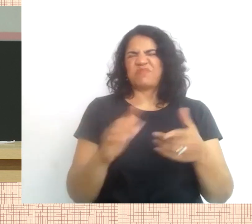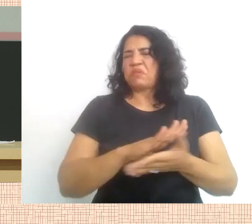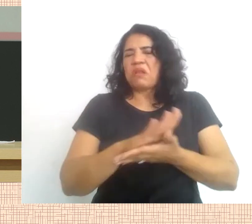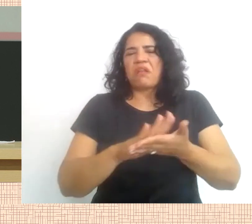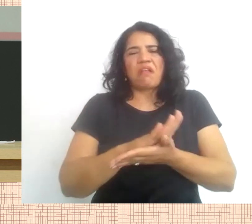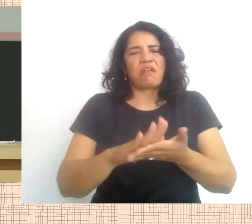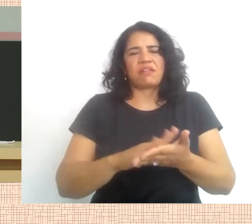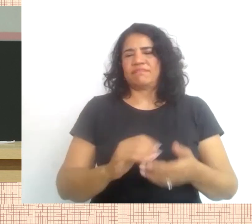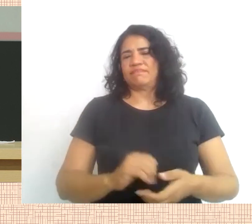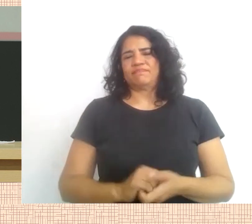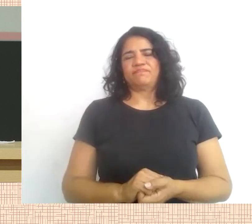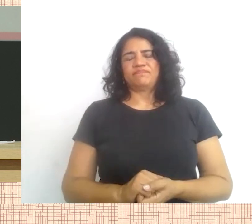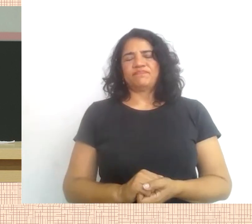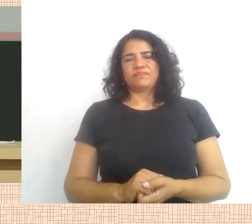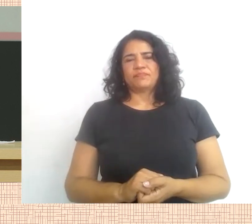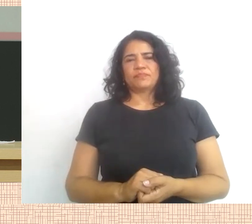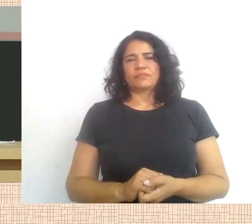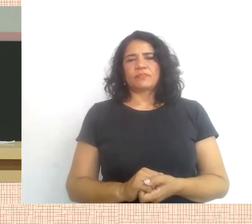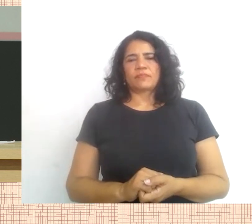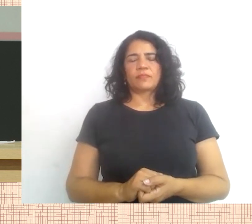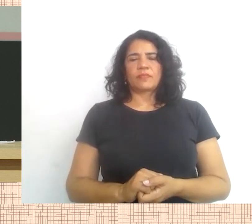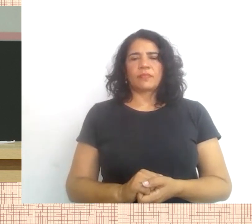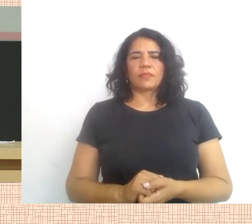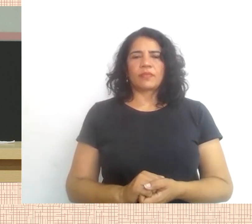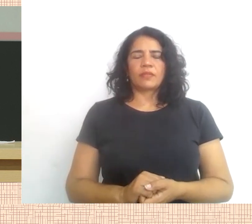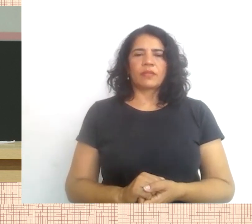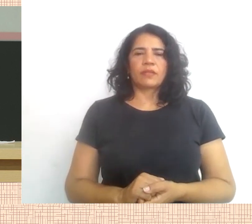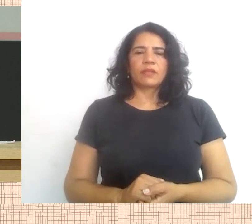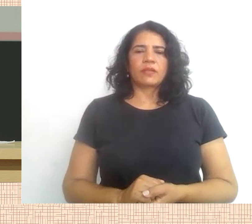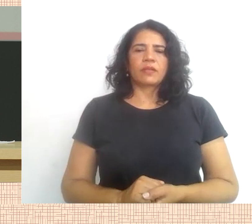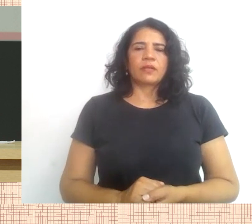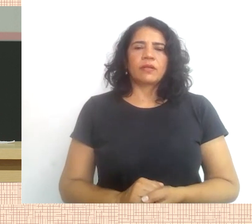os apóstolos por liderança na obra.